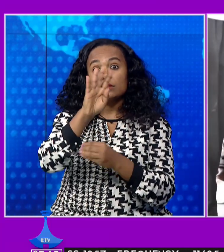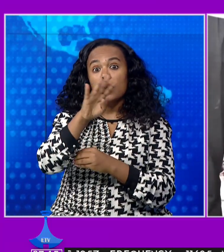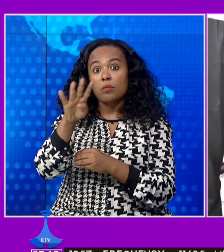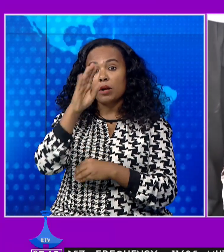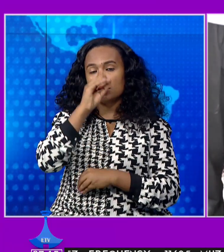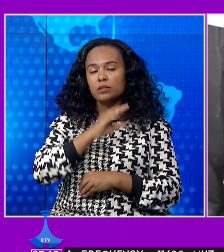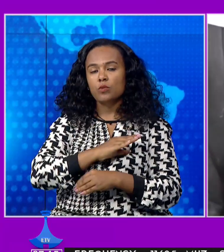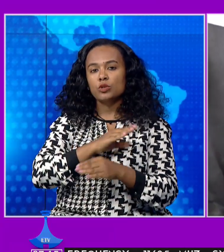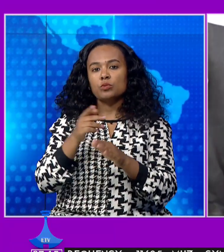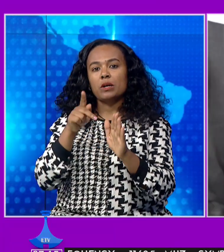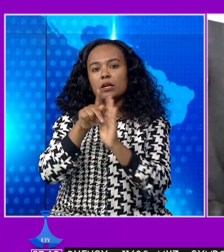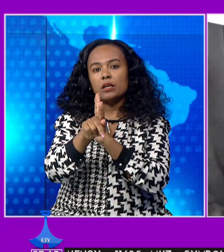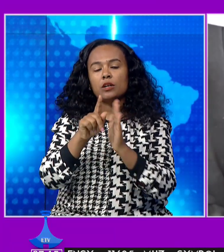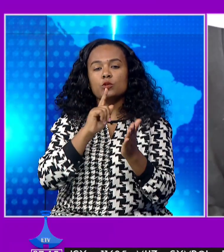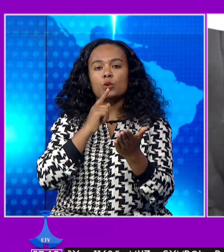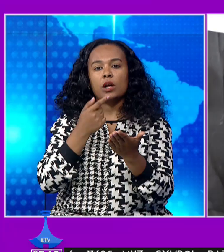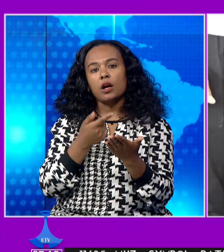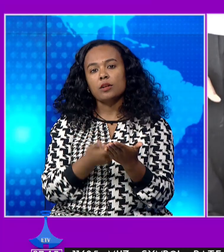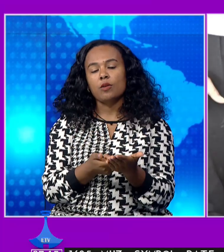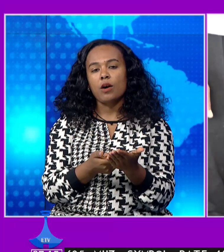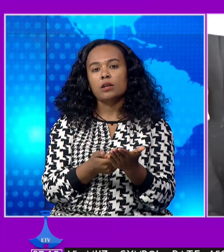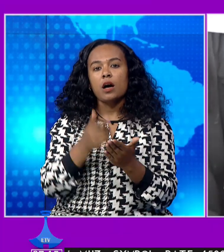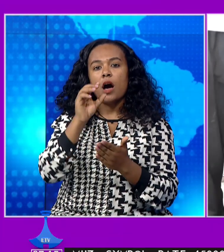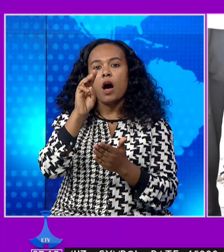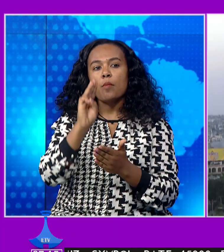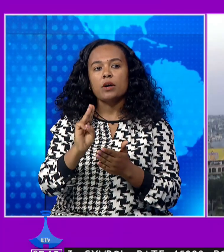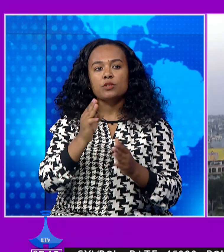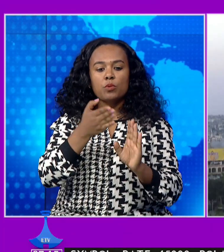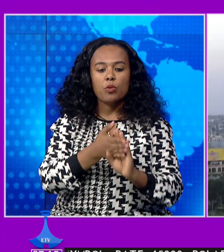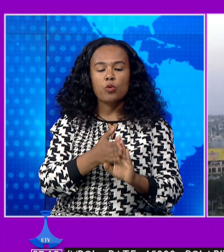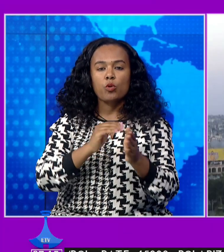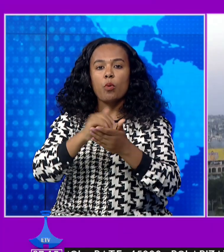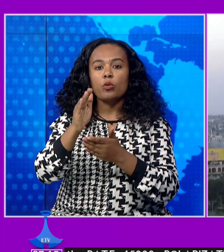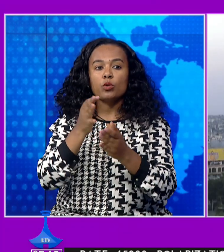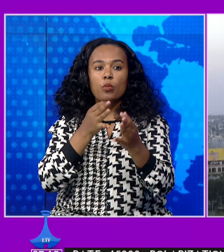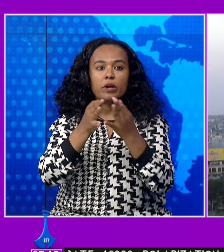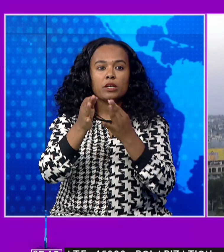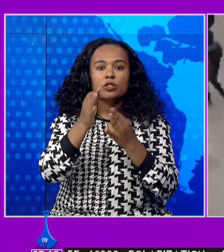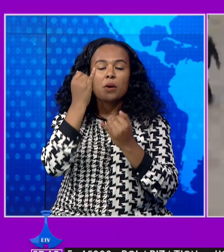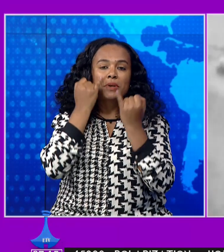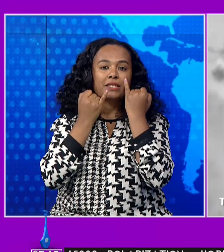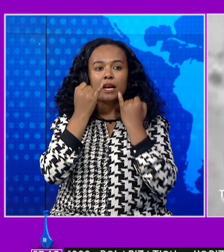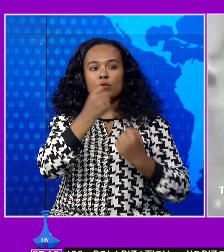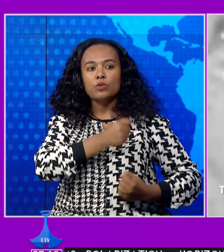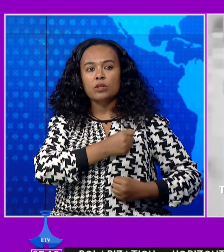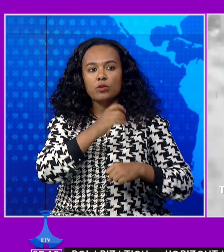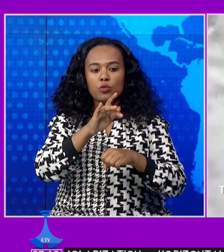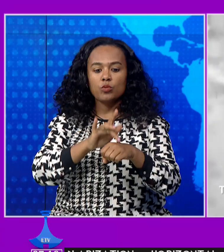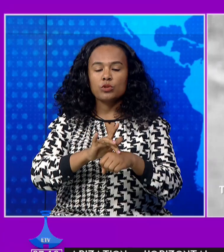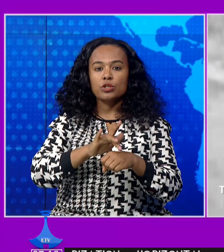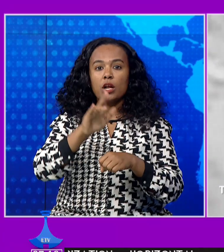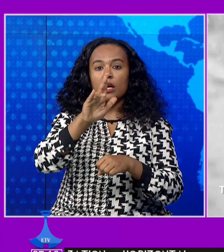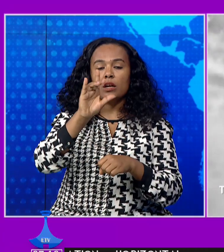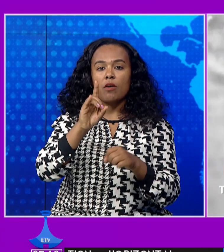ሰዎች መገደላቸውን አረጋግጧል። ሐማስ በበኩሉ ባወጣው መግለጫ በእስራኤል ወታደሮች ላይ ራፋ